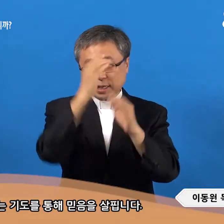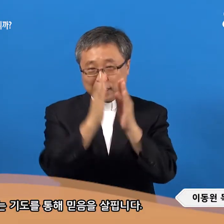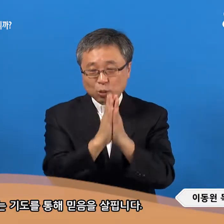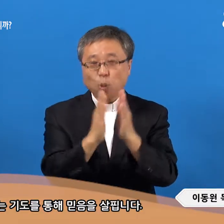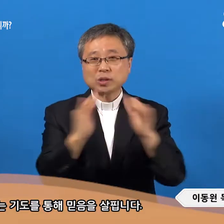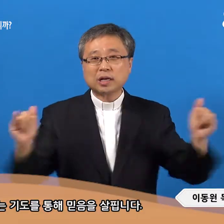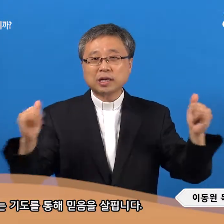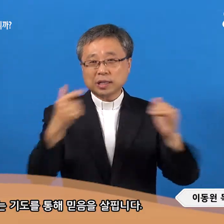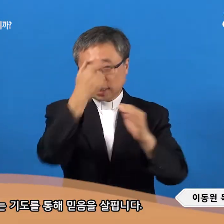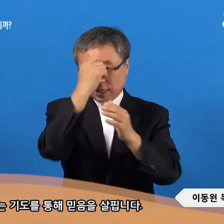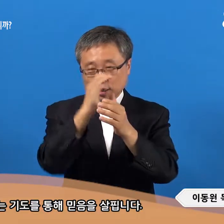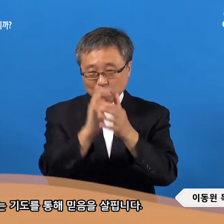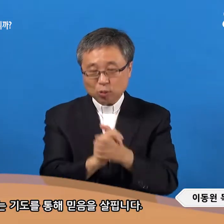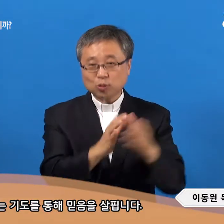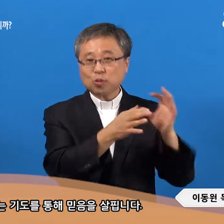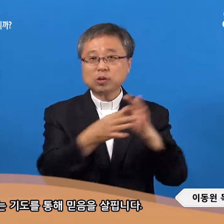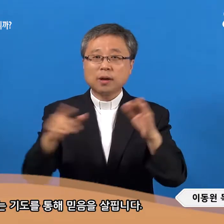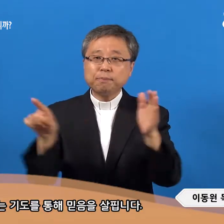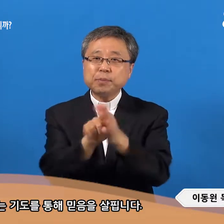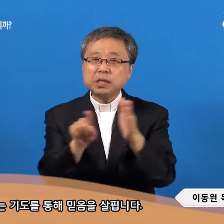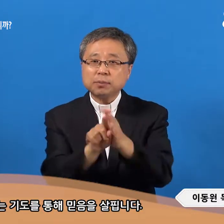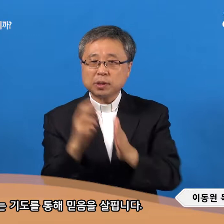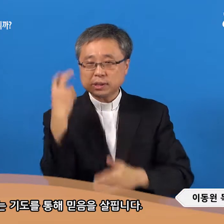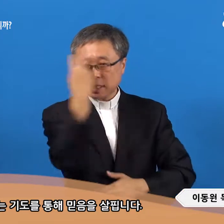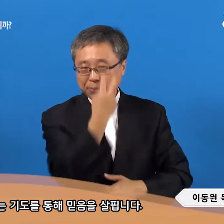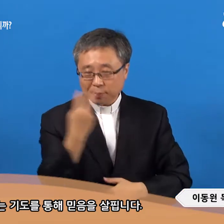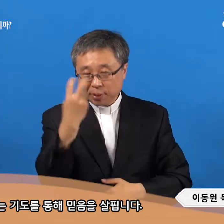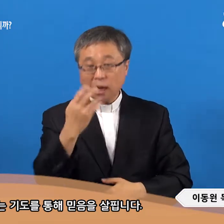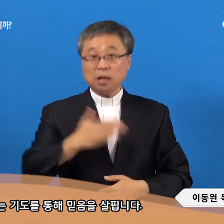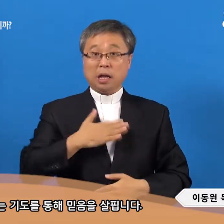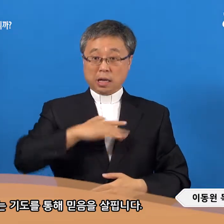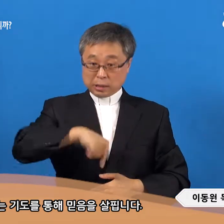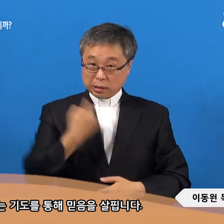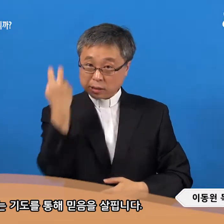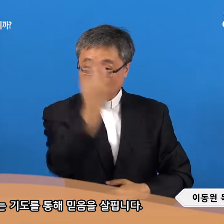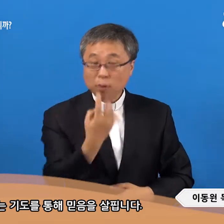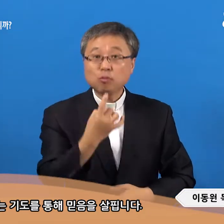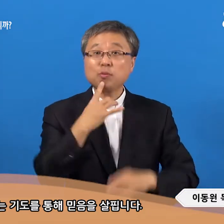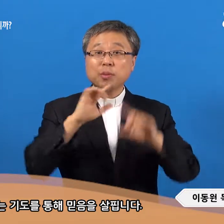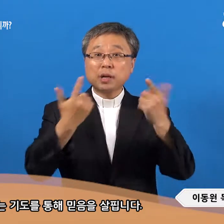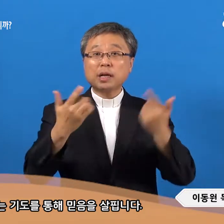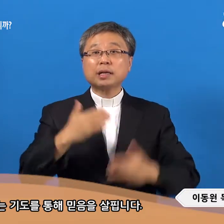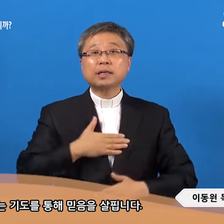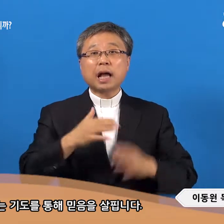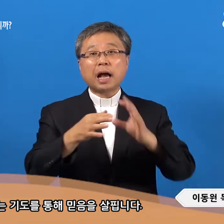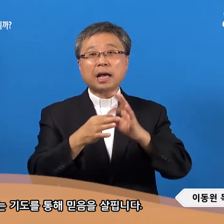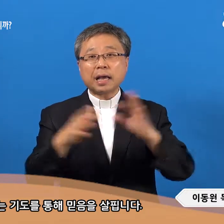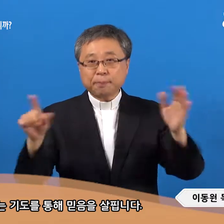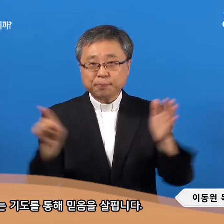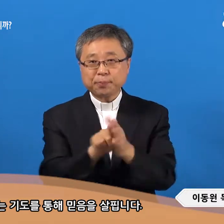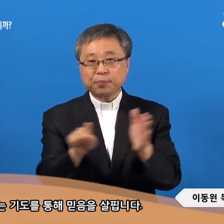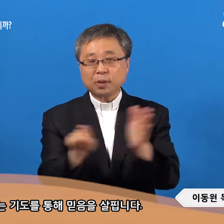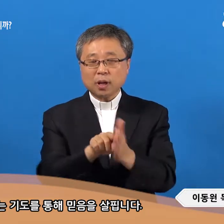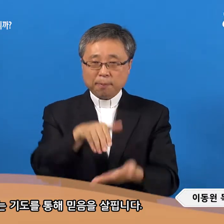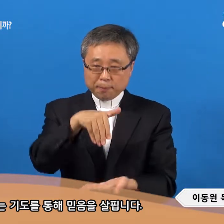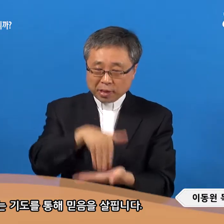기도를 통해 또한 믿음을 살핍니다. 나 자신을 살필 뿐만 아니라 나의 믿음을 반성하고 내